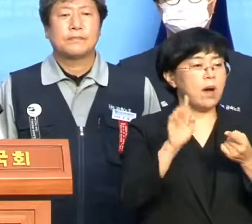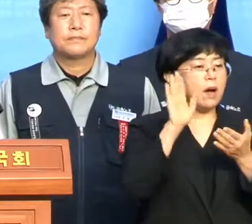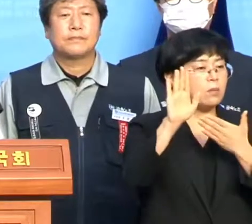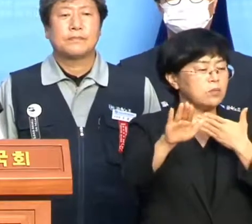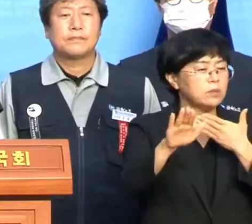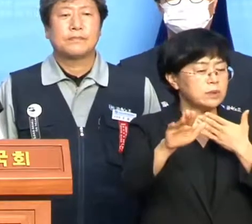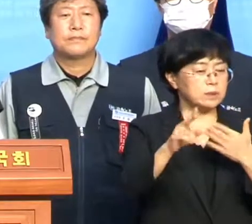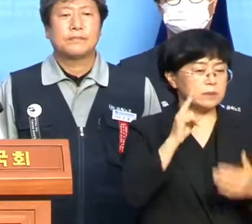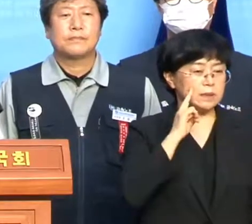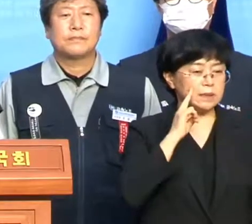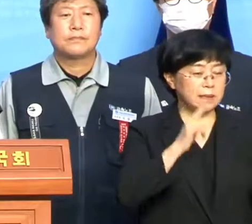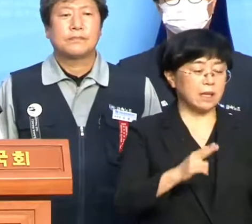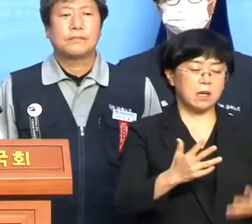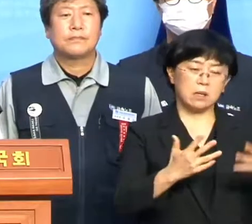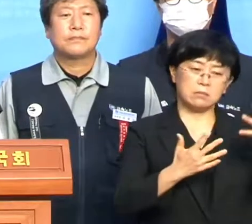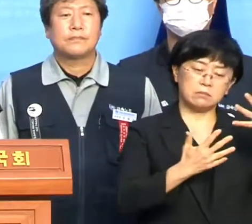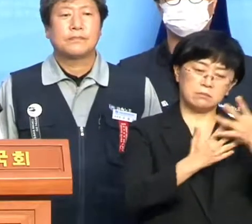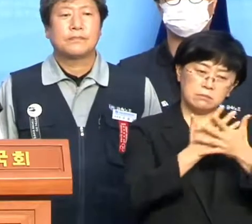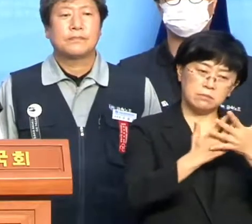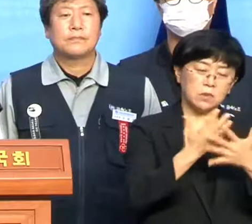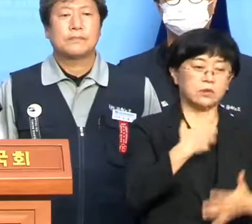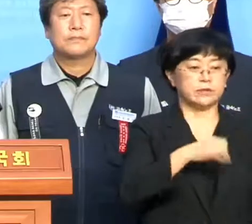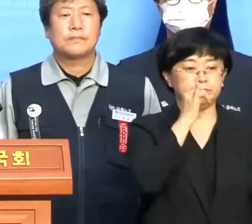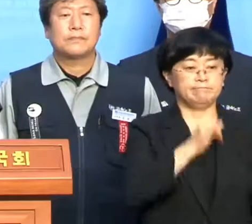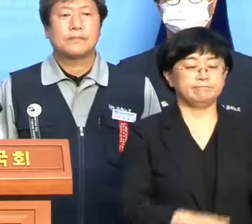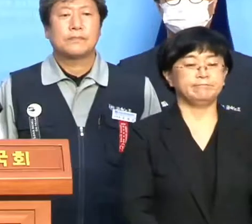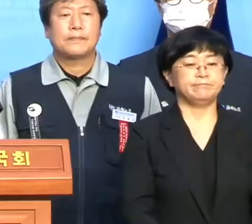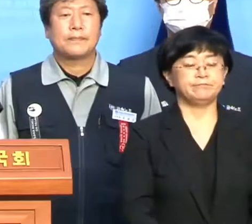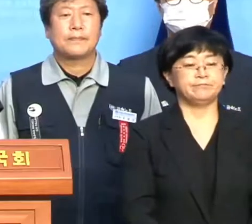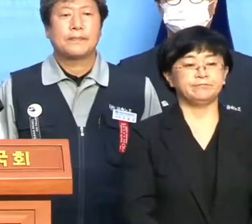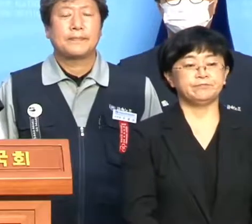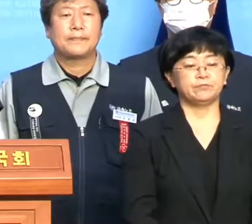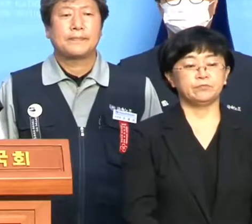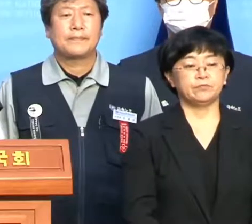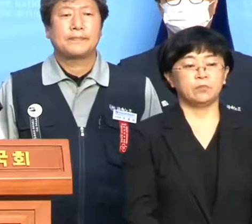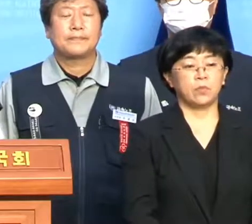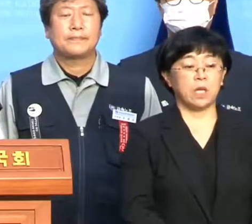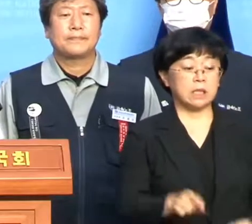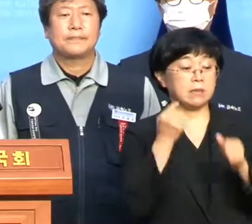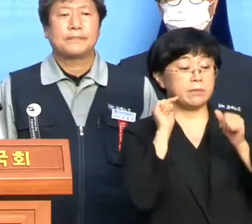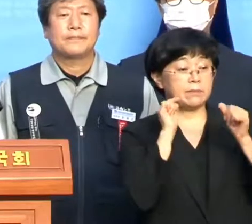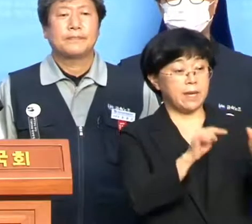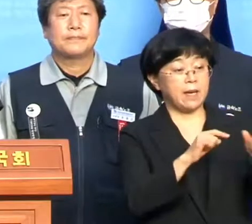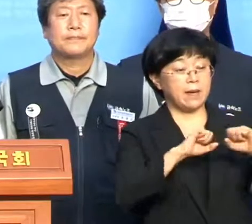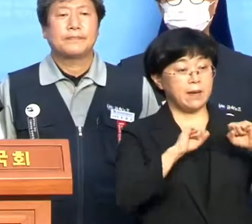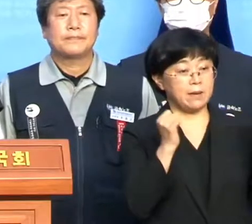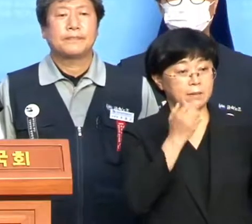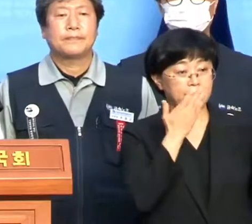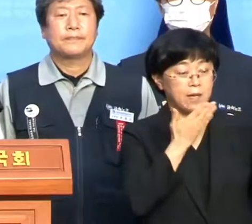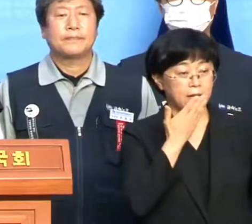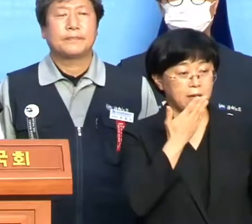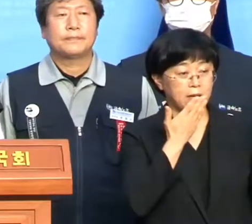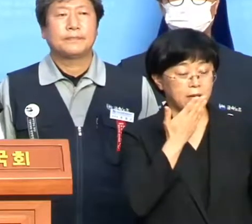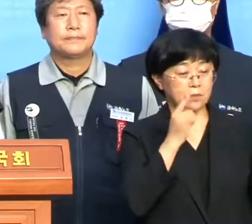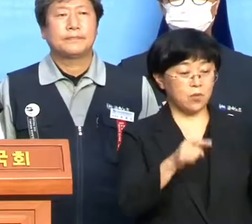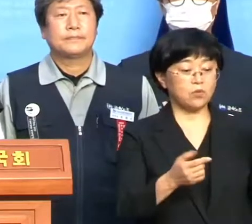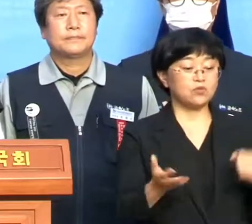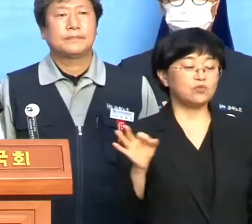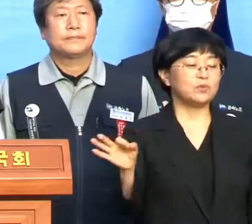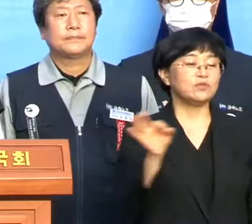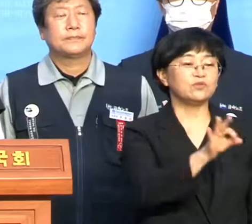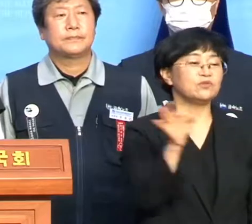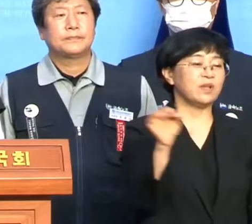심각하게 우려하지 않을 수 없습니다 시키면 시키는대로 이라고 주면